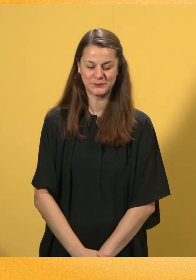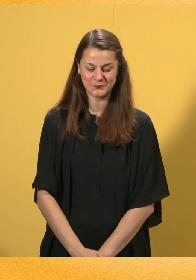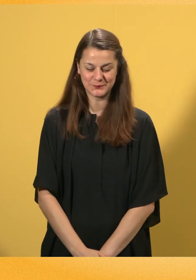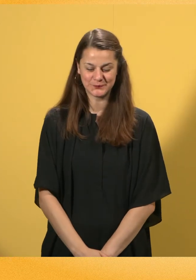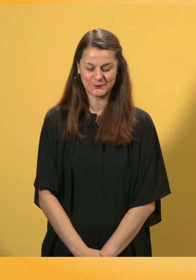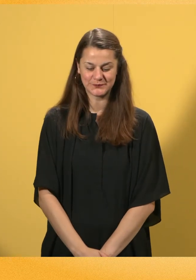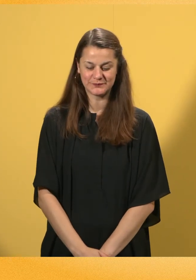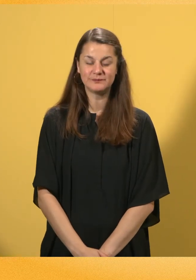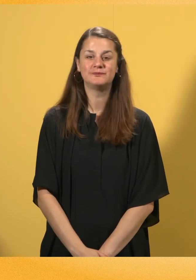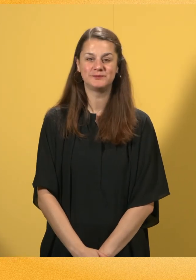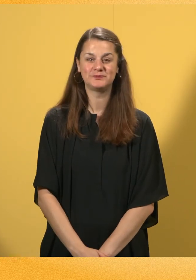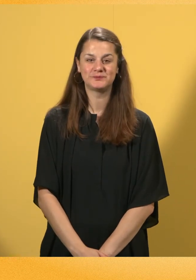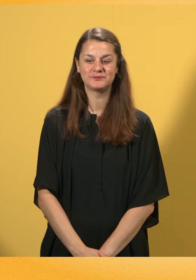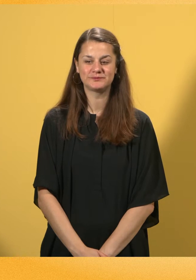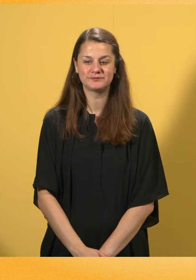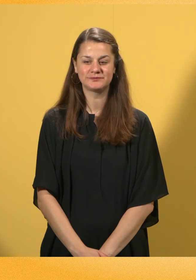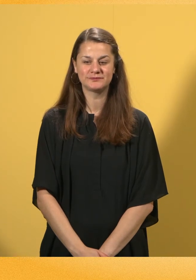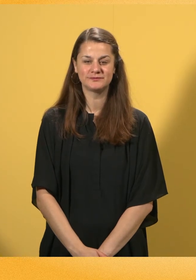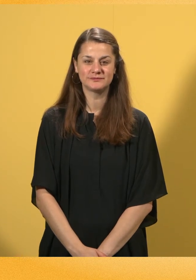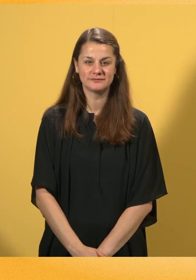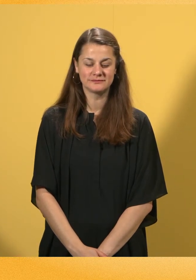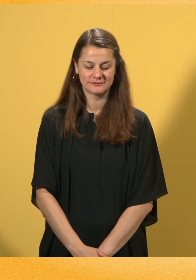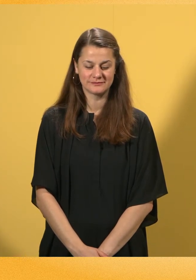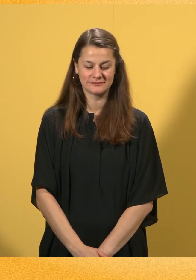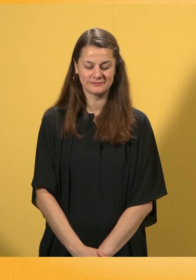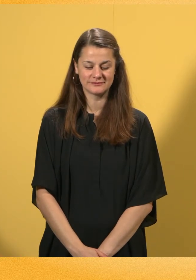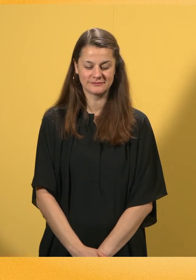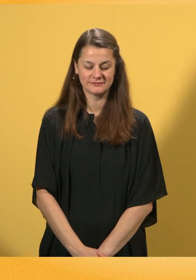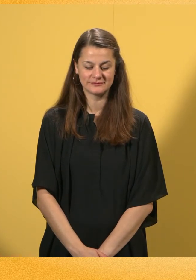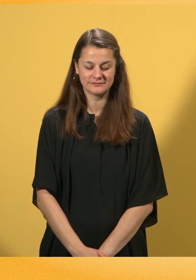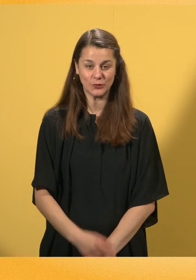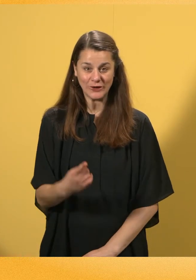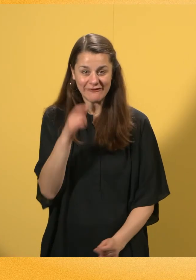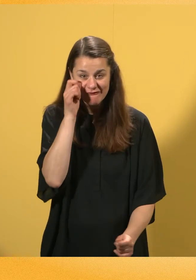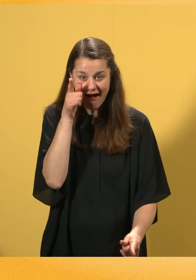Ja, ich glaube, ihr wollt so richtig wissen, ne?